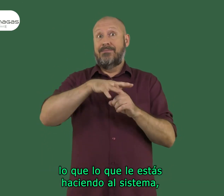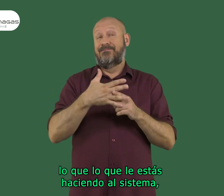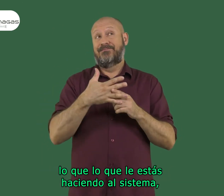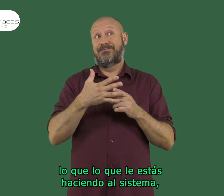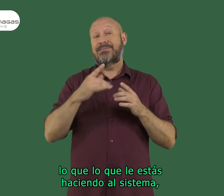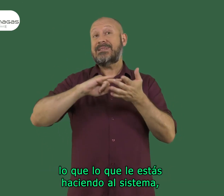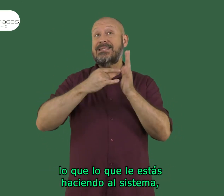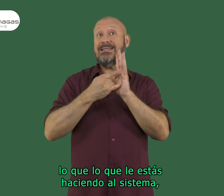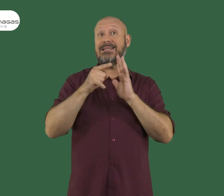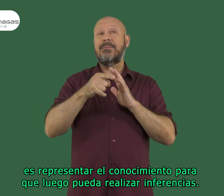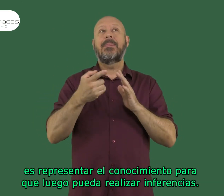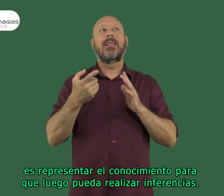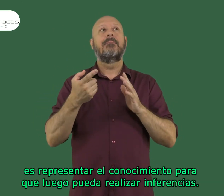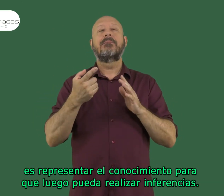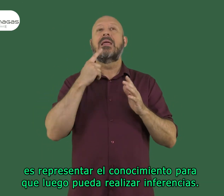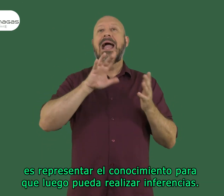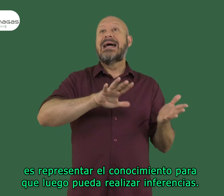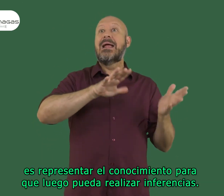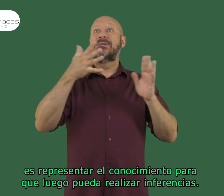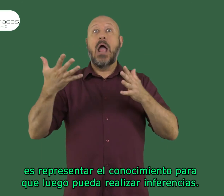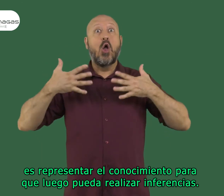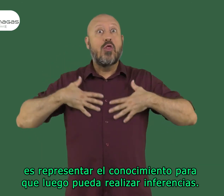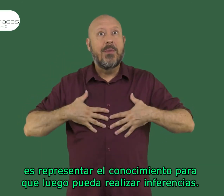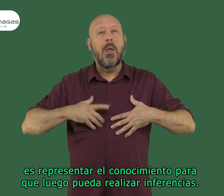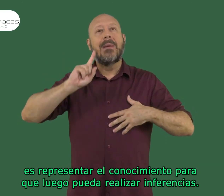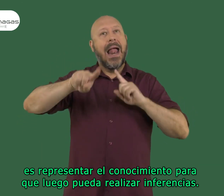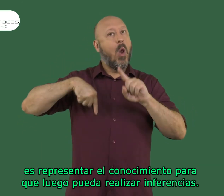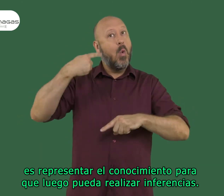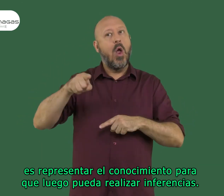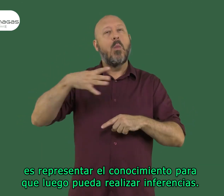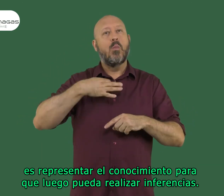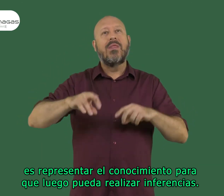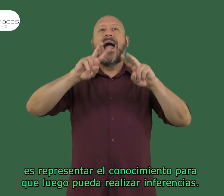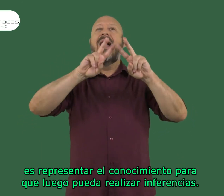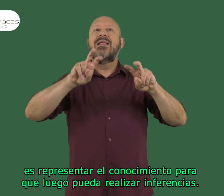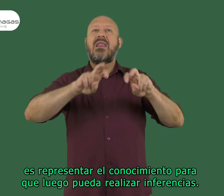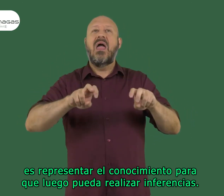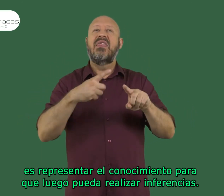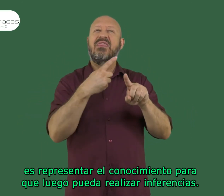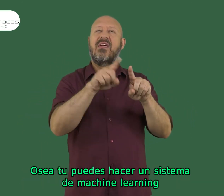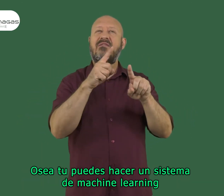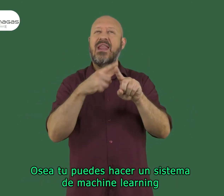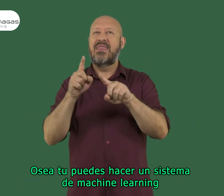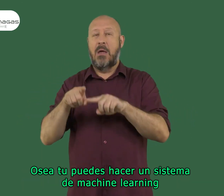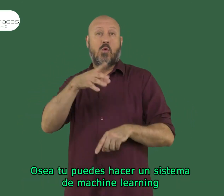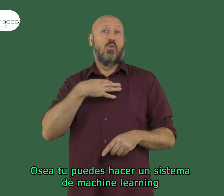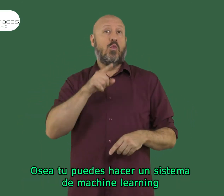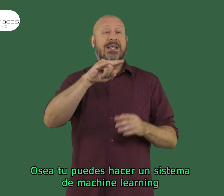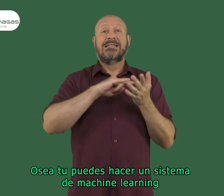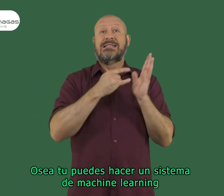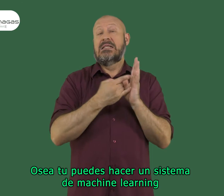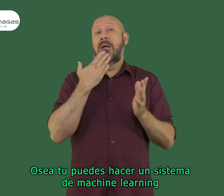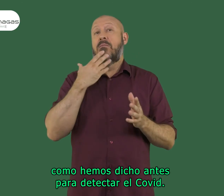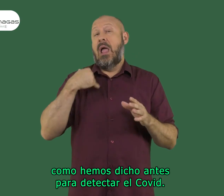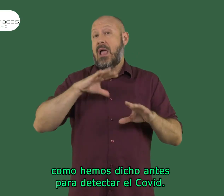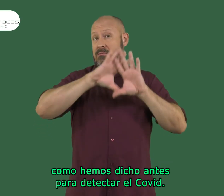haciendo al sistema es representar el conocimiento para que luego pueda realizar inferencias. O sea, tú puedes hacer un sistema de